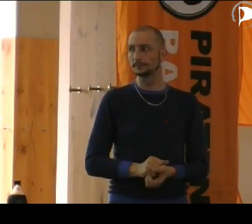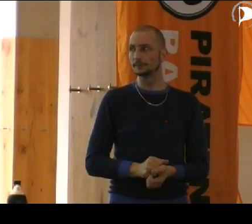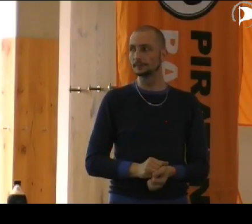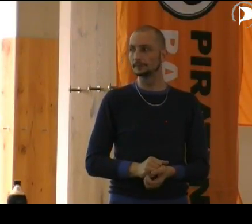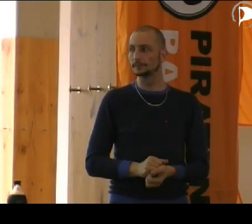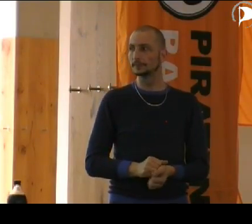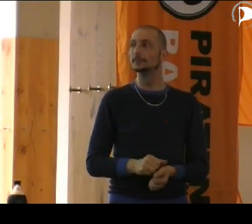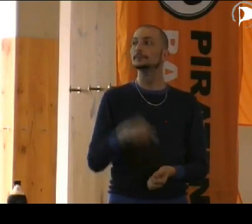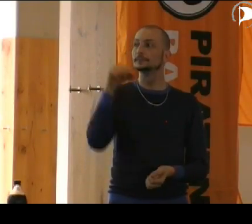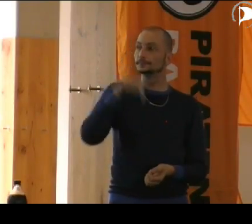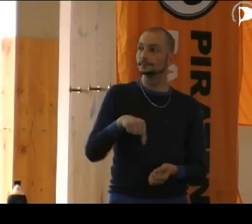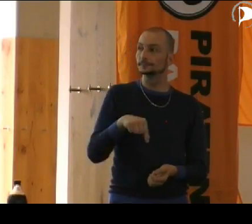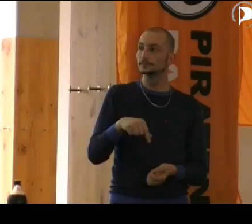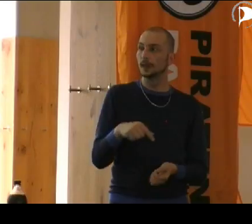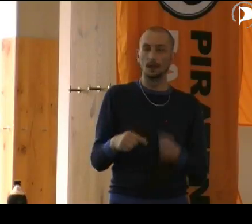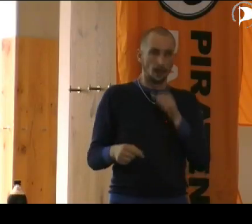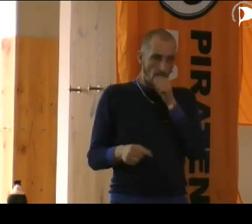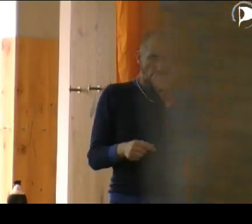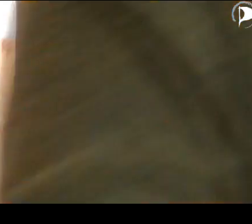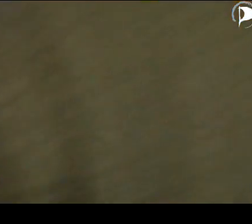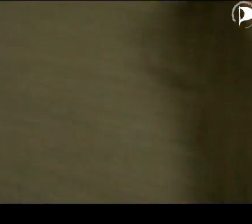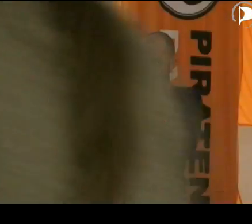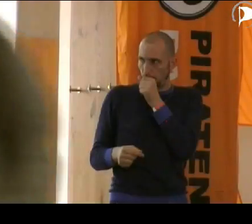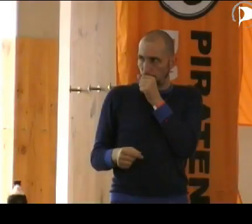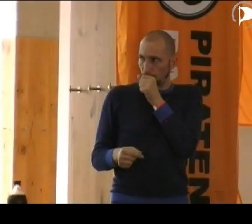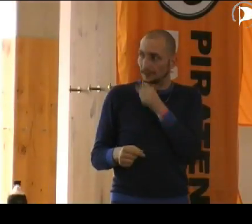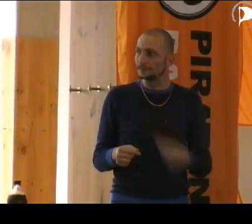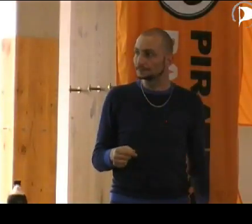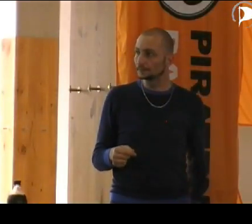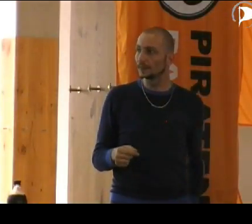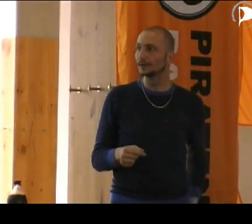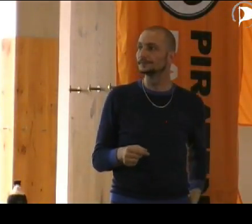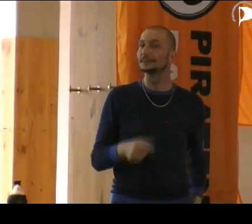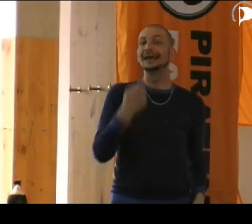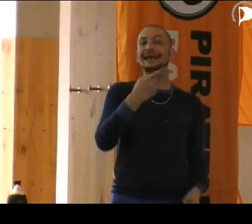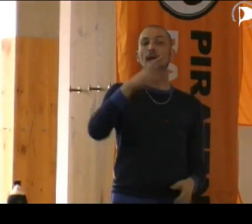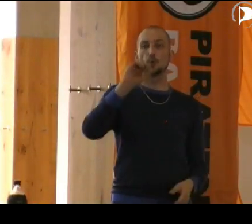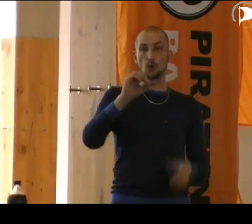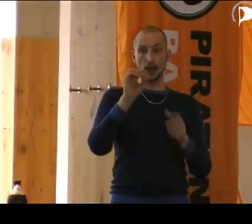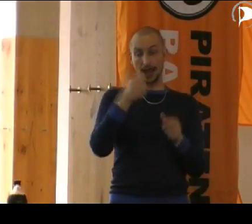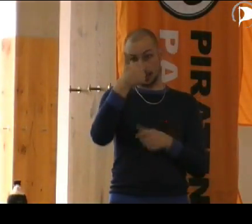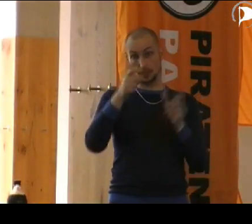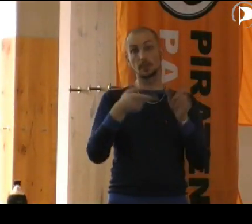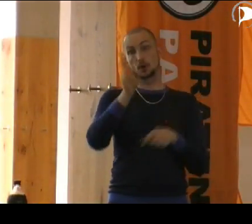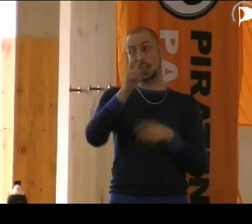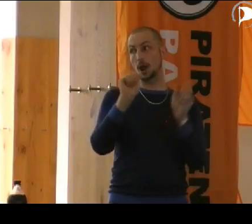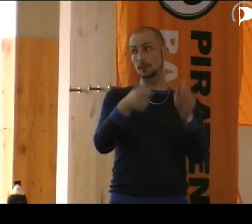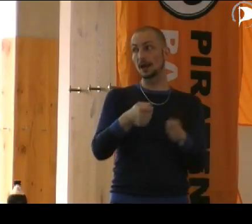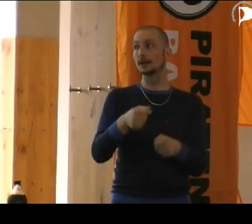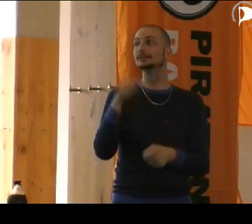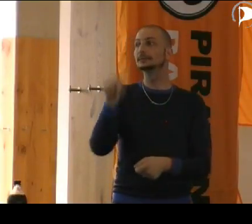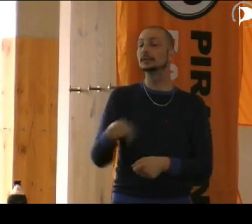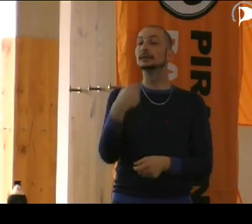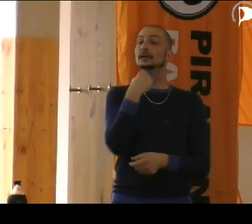damit ist das thema neuer tag ich möchte betonen